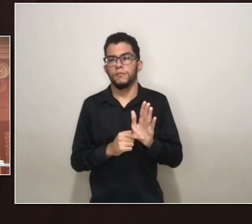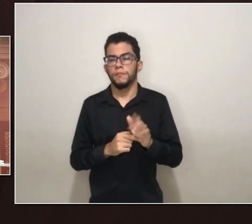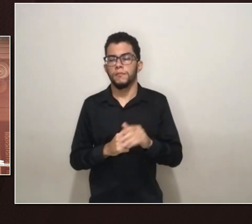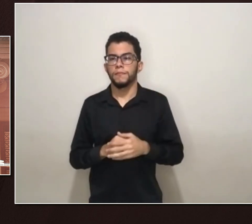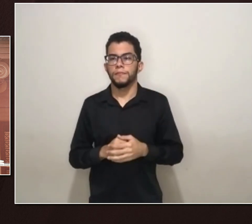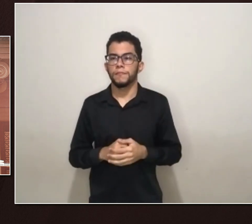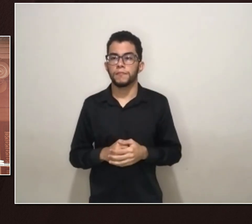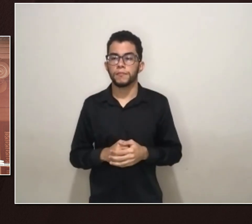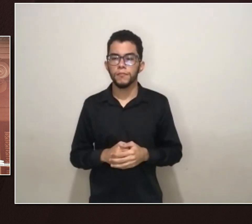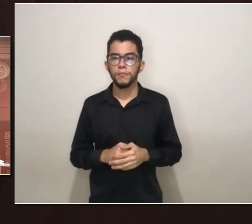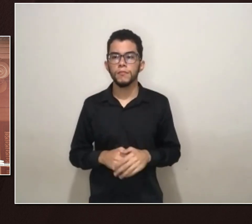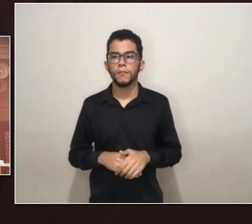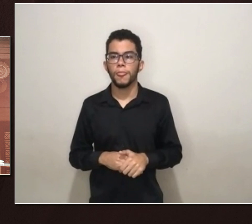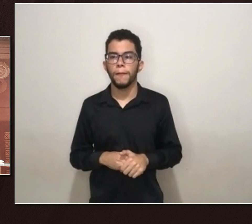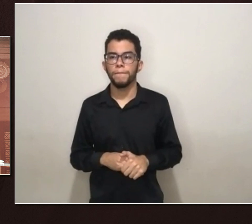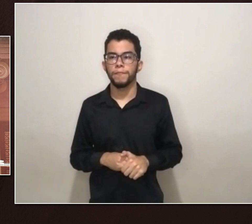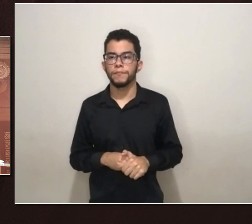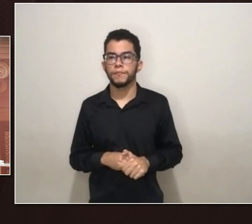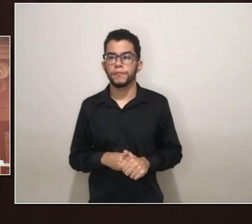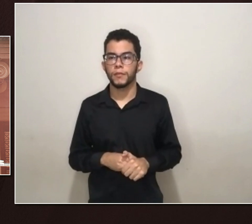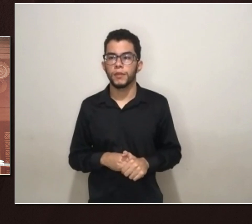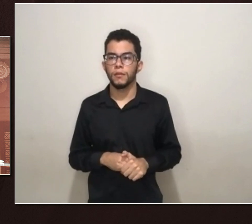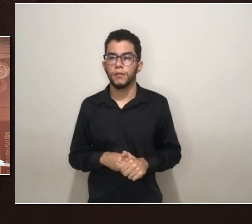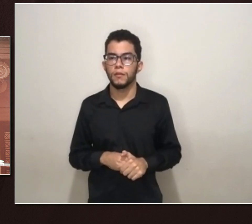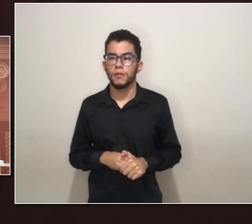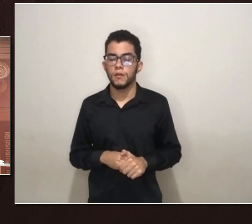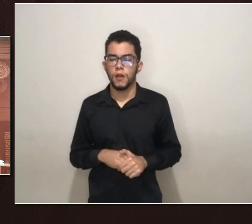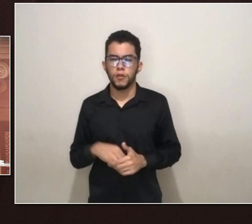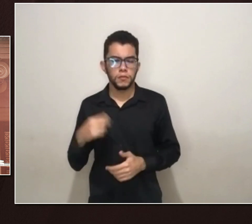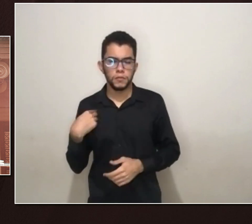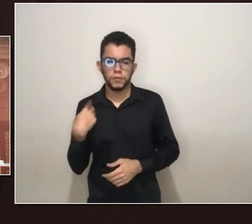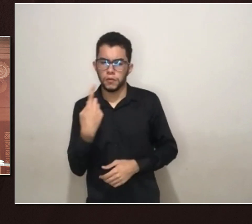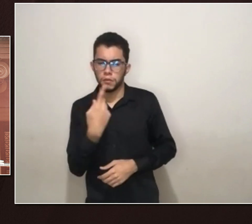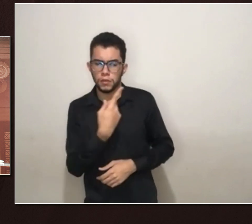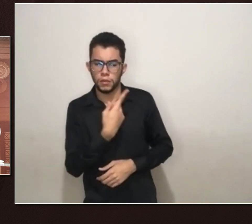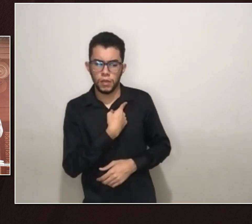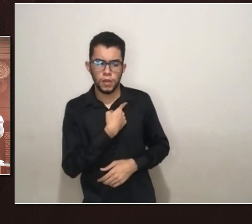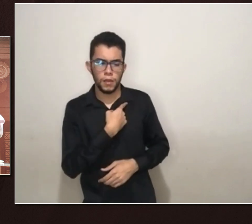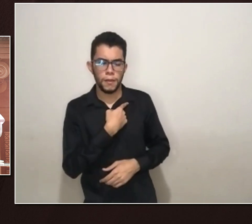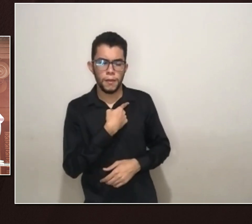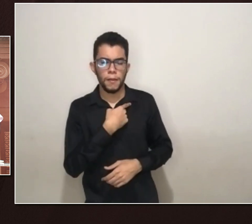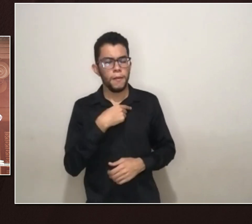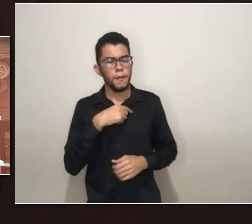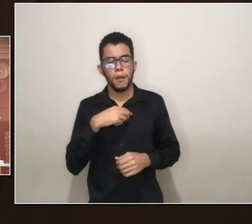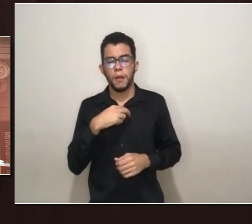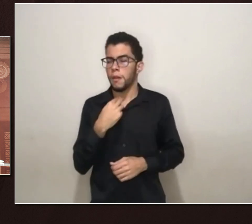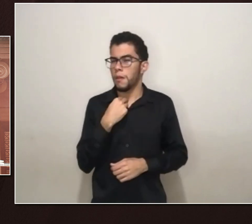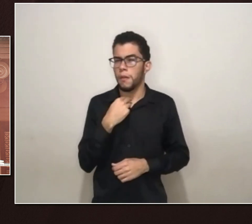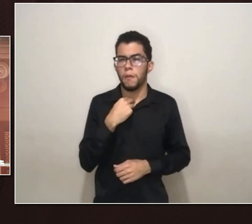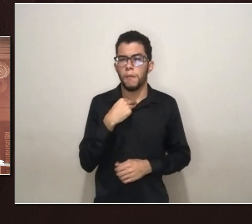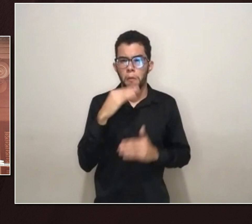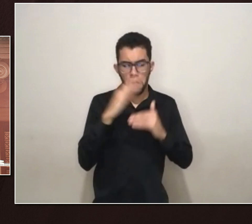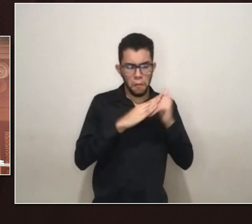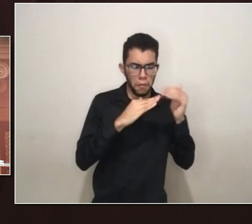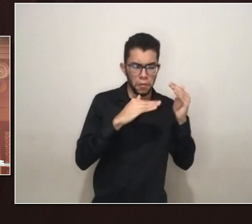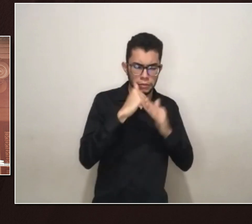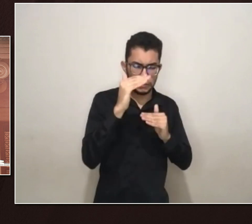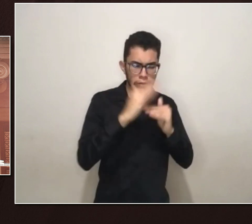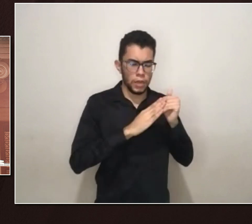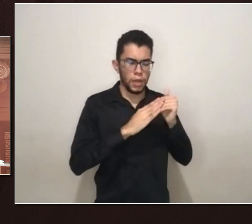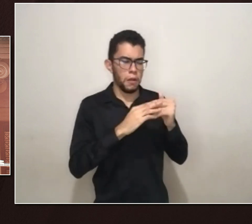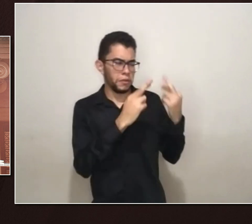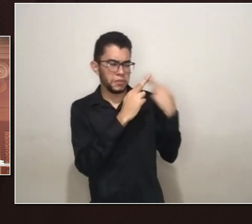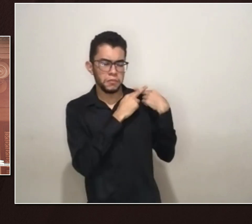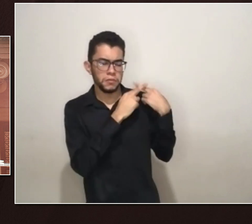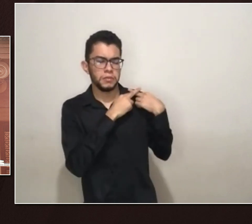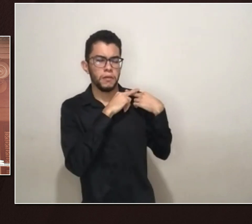apegados meramente na posição ao cargo, mas aqueles que têm a realidade,